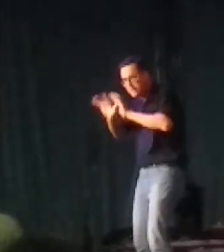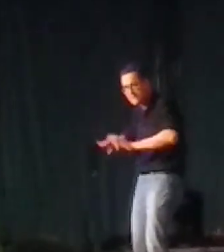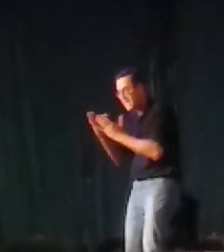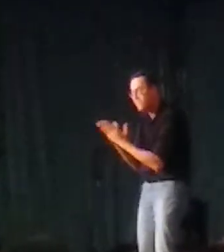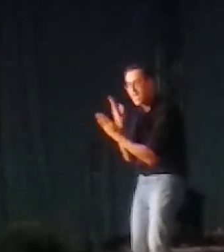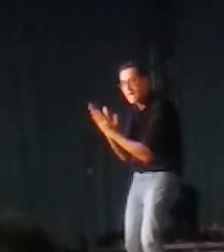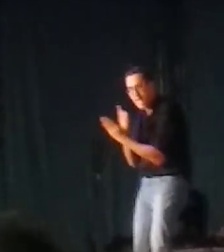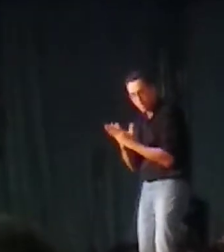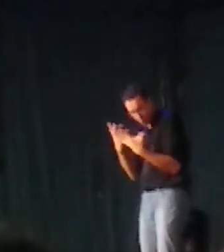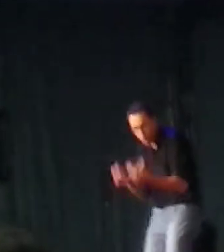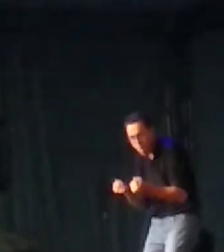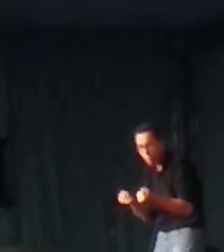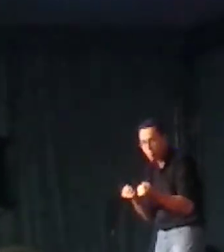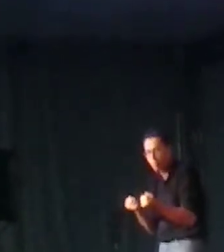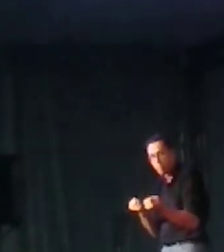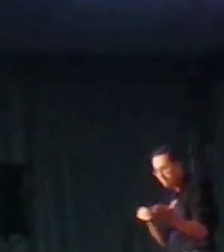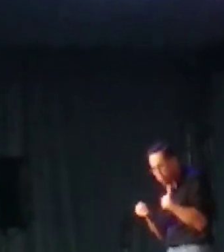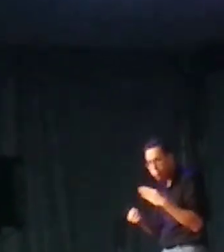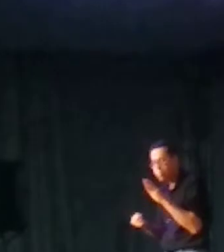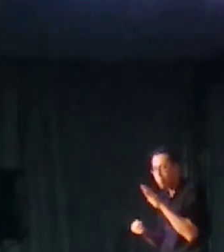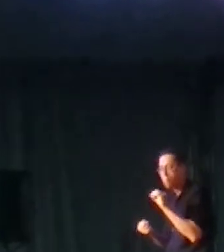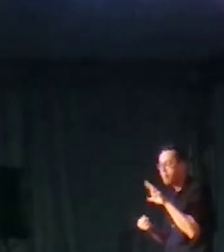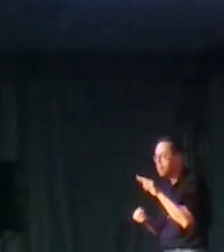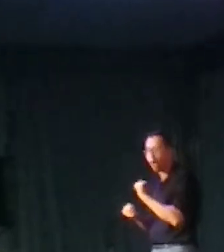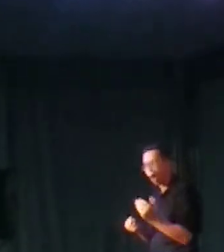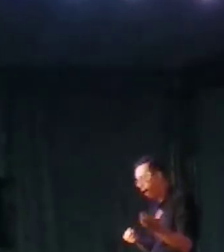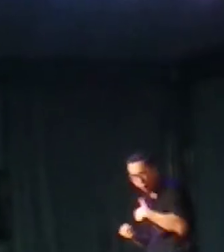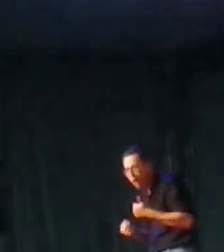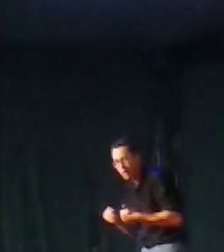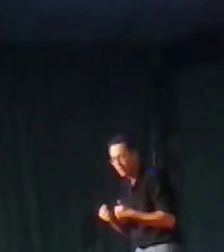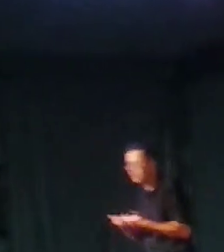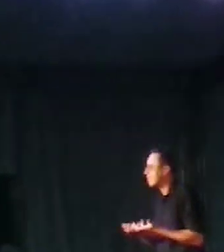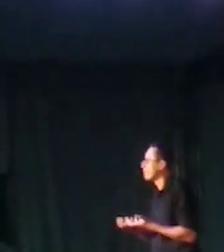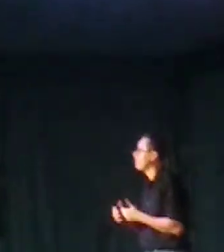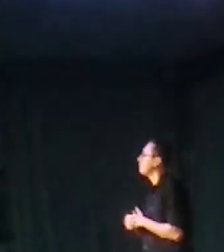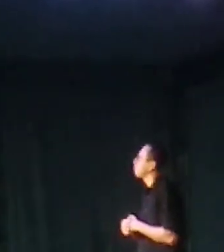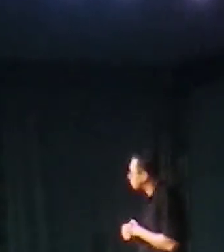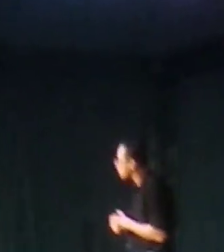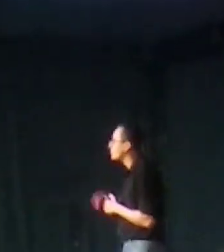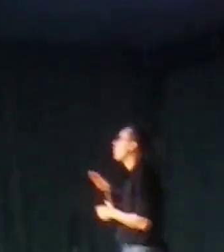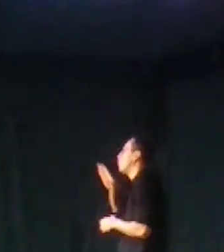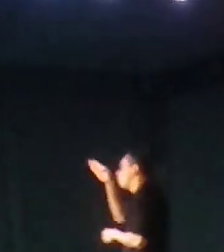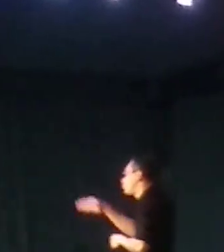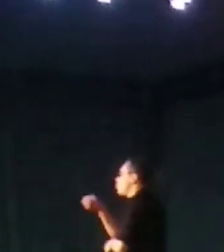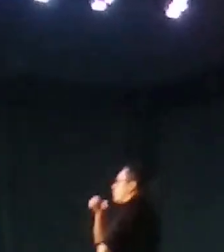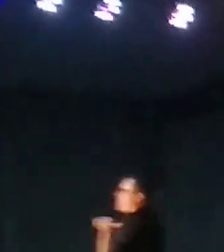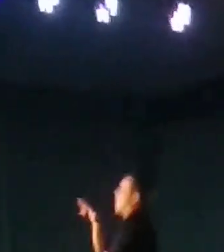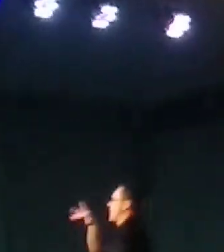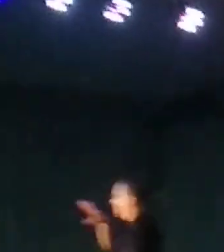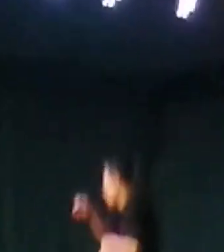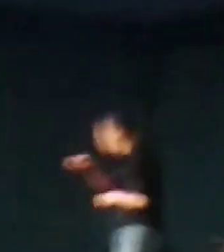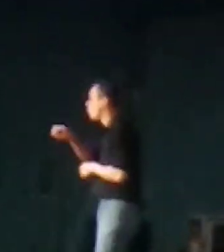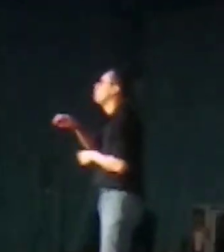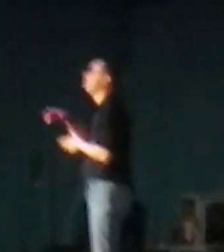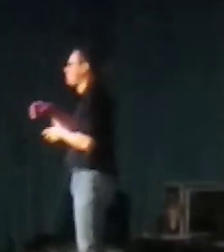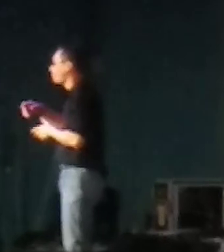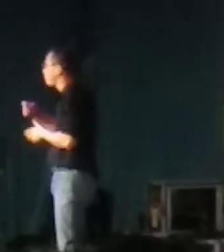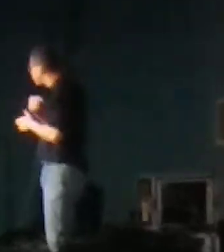Bora. E aí eu fui pro Rio, e aí eu tinha algumas coisas, ele tinha também algumas condições,